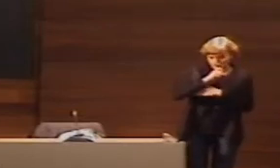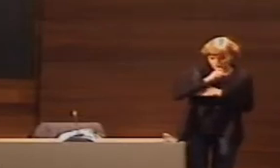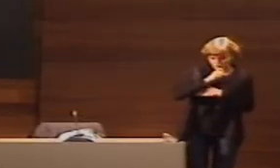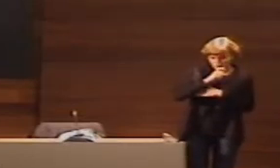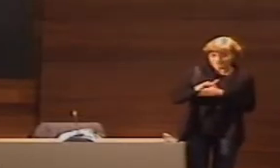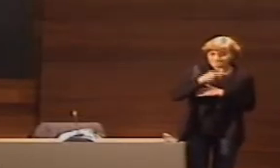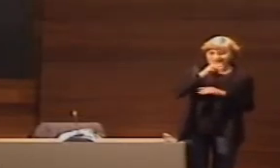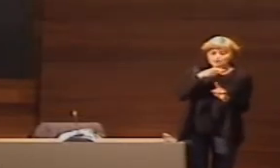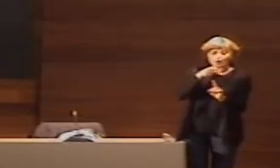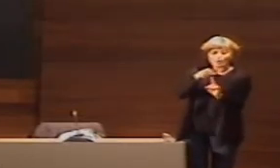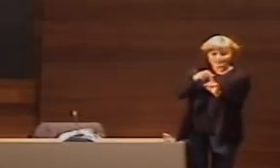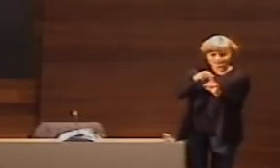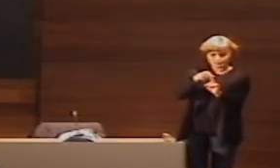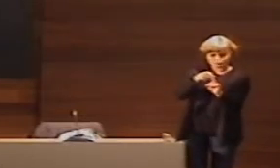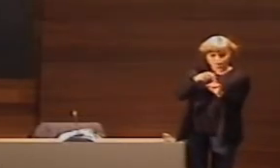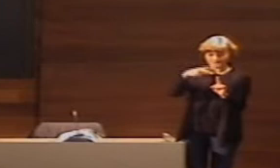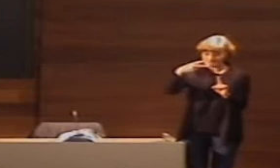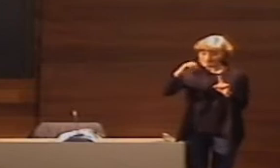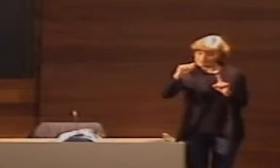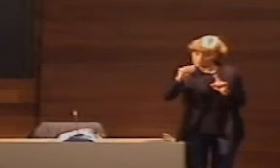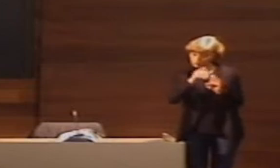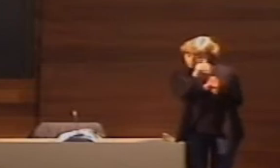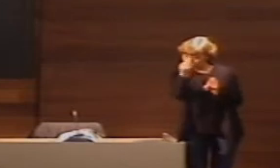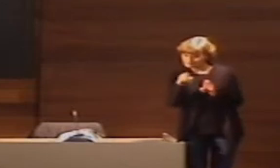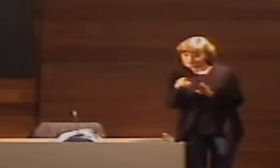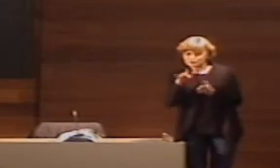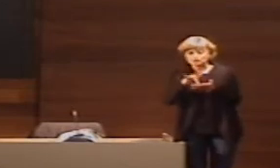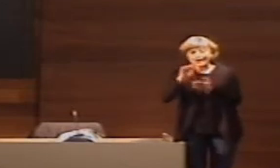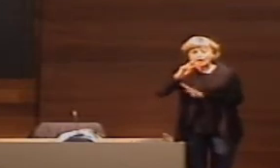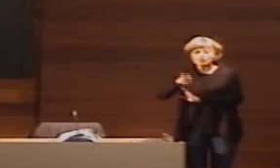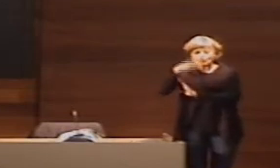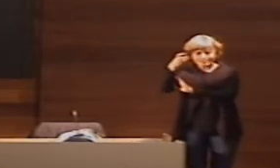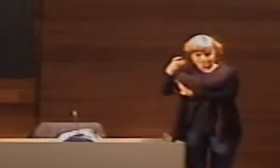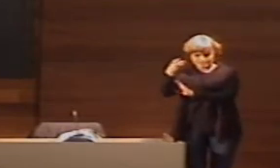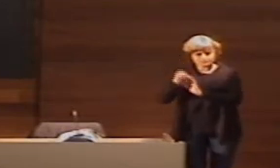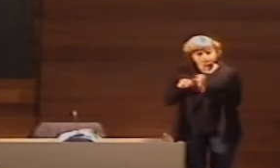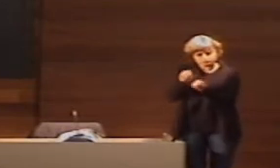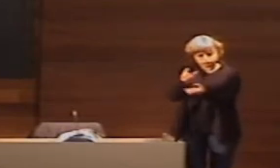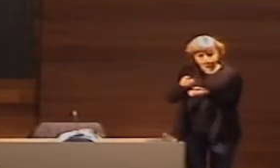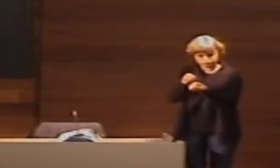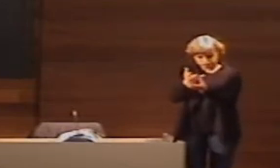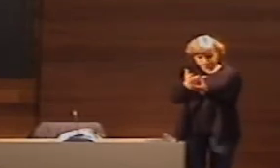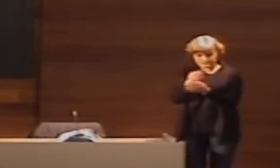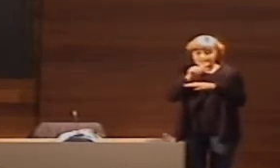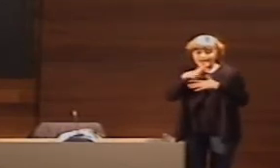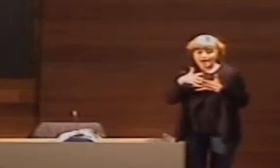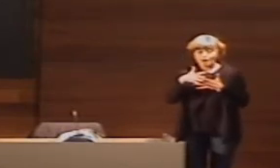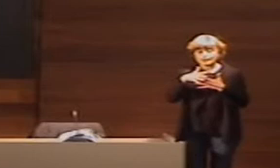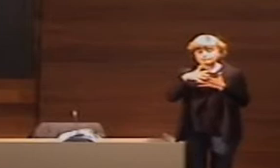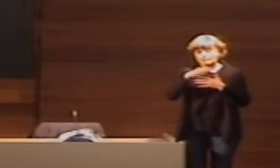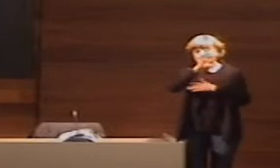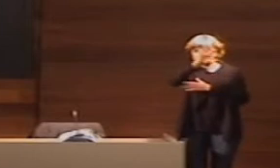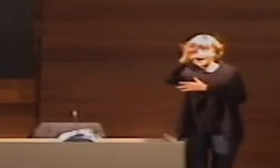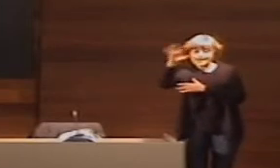presentar novedades de esta misma semana y cómo esto se ha trasladado a España y a las diferentes